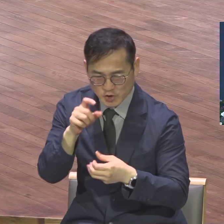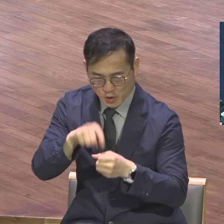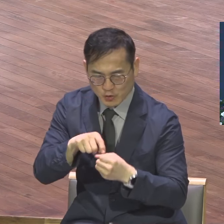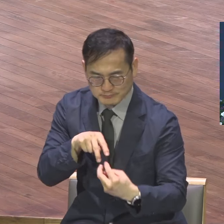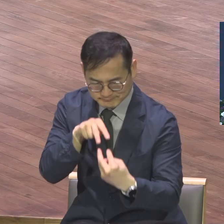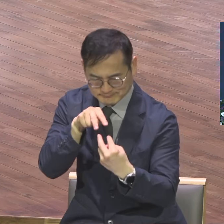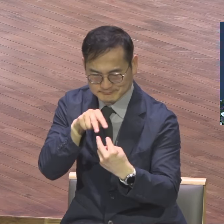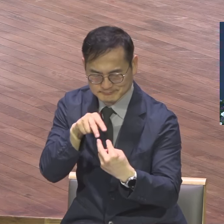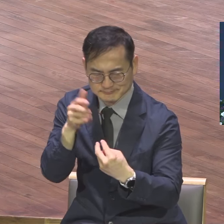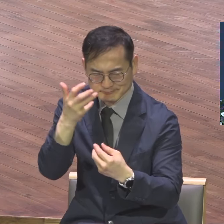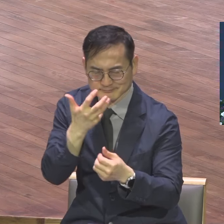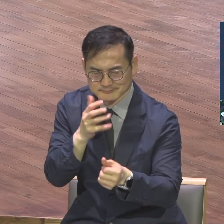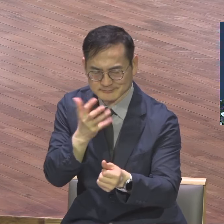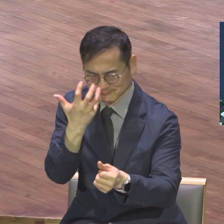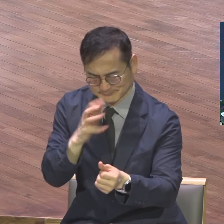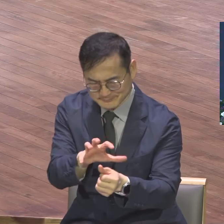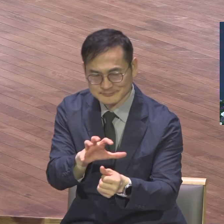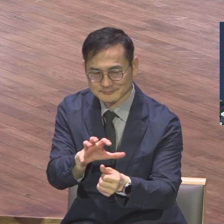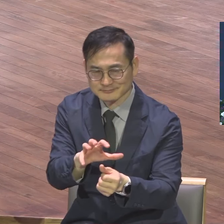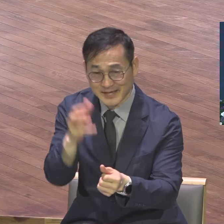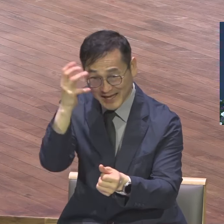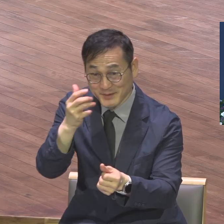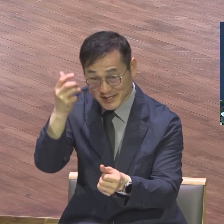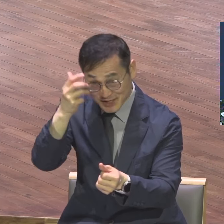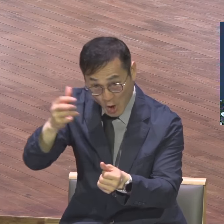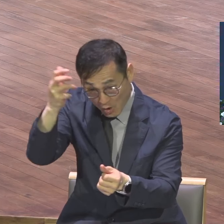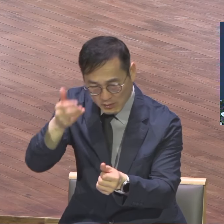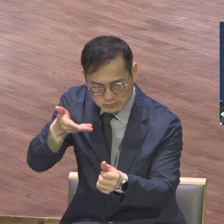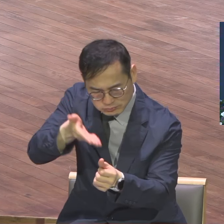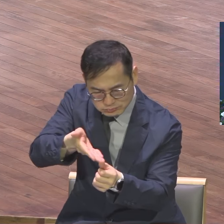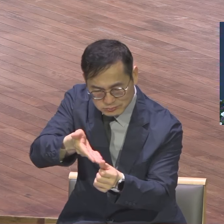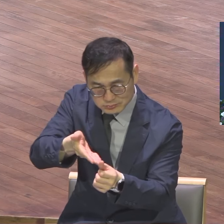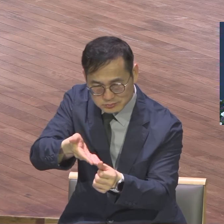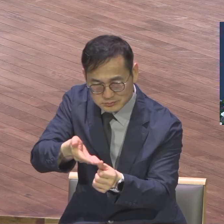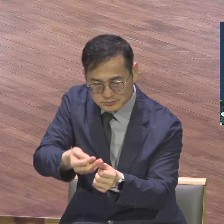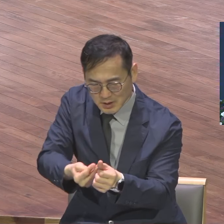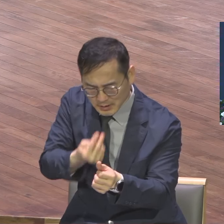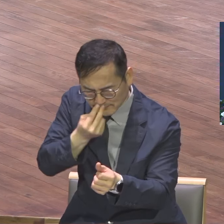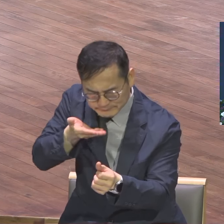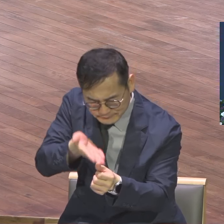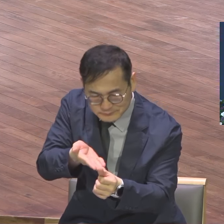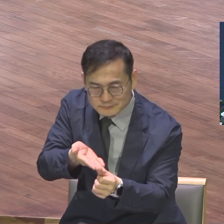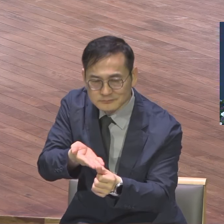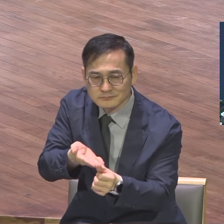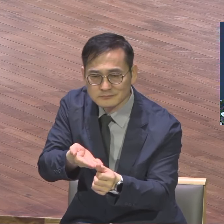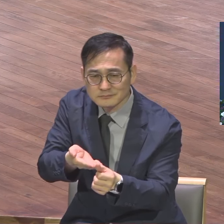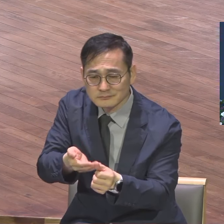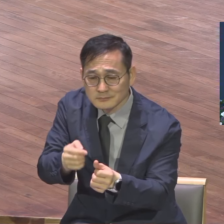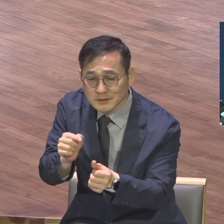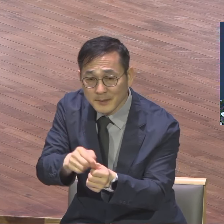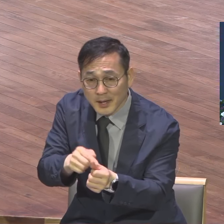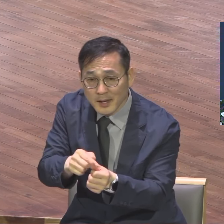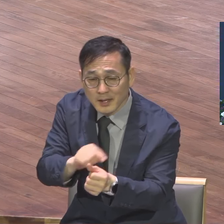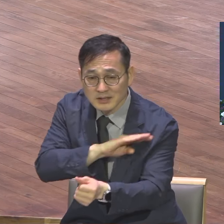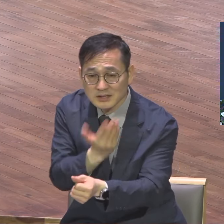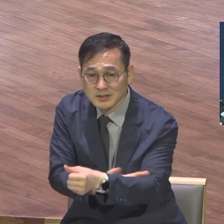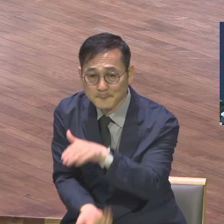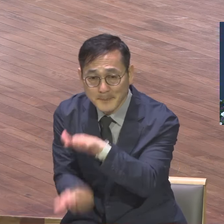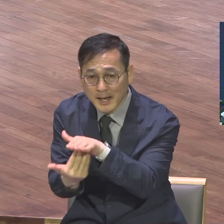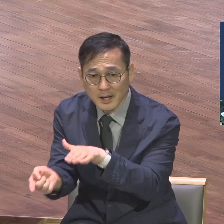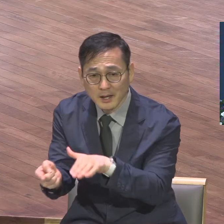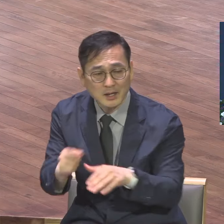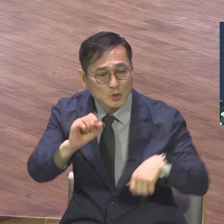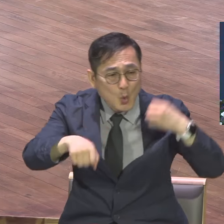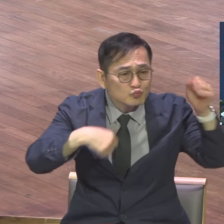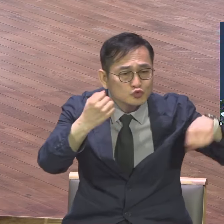때문에 하나님이 영을 집어넣었기 때문에 영적 존재가 되어놓으니까 짐승들이 못하는 걸 한다니까요.